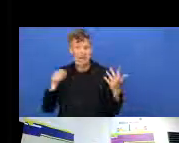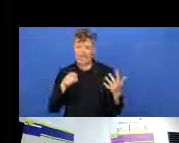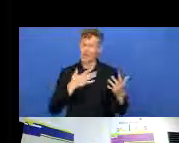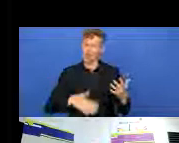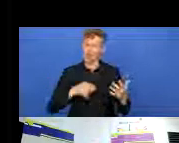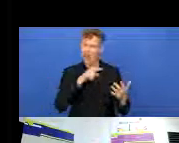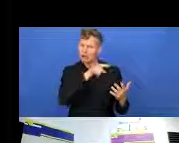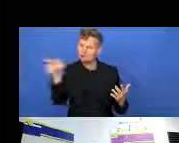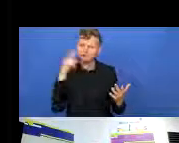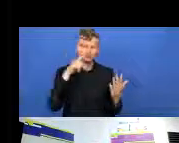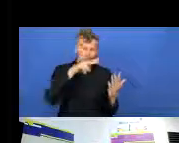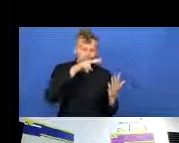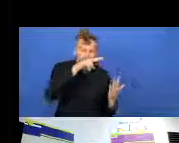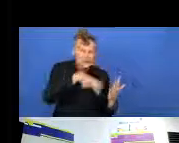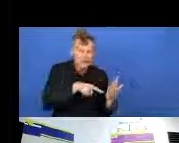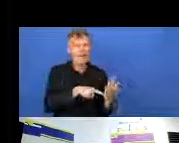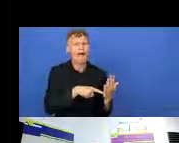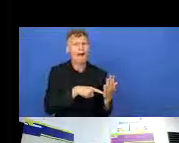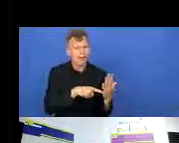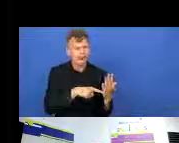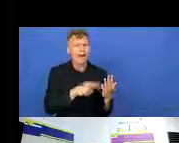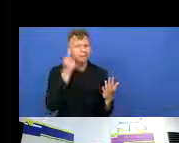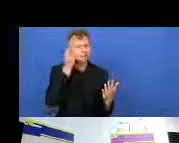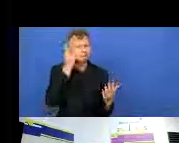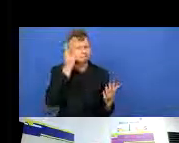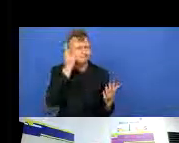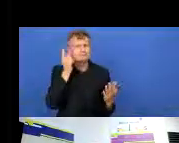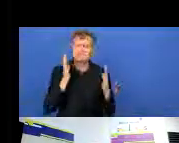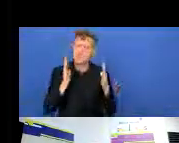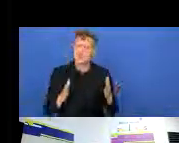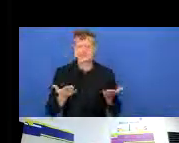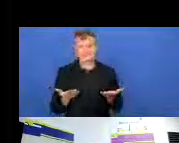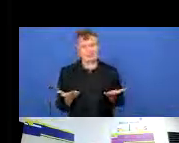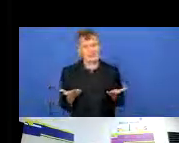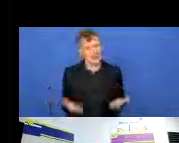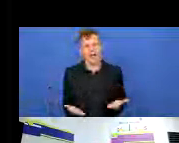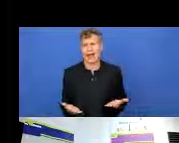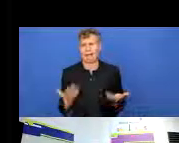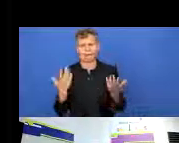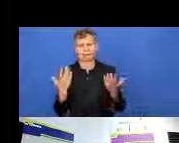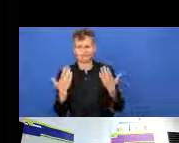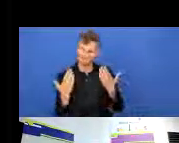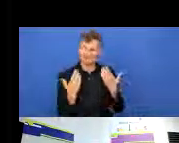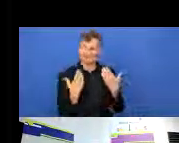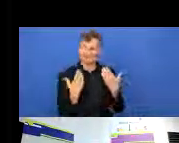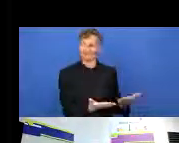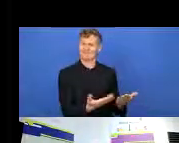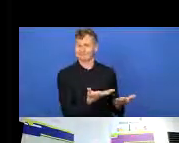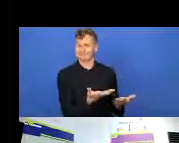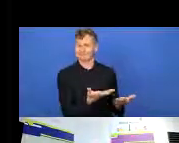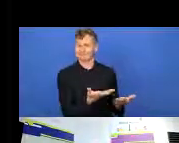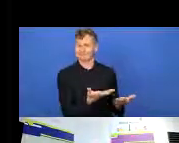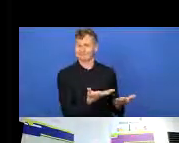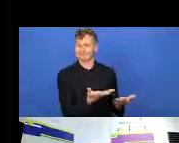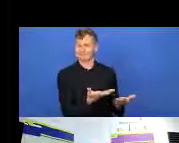et une éducation inclusive. Des exemples inspirants sont partie intégrante de la publication. Exemples que